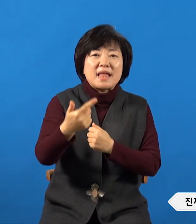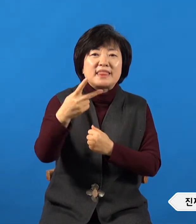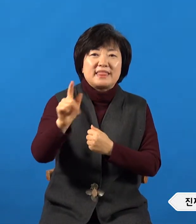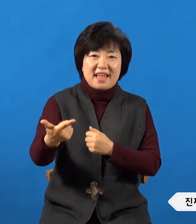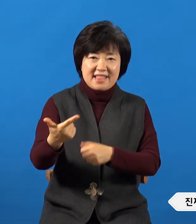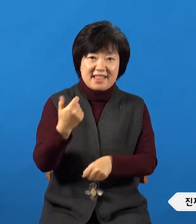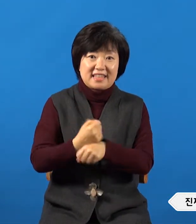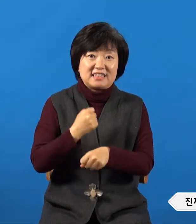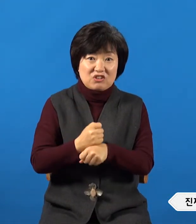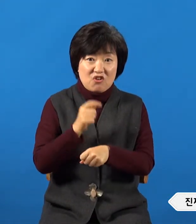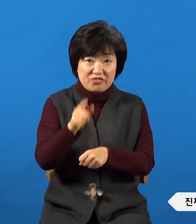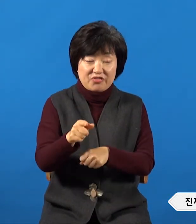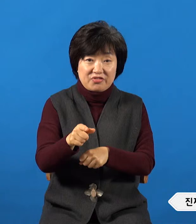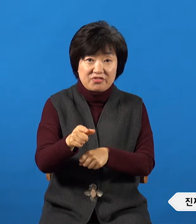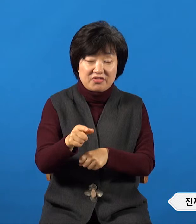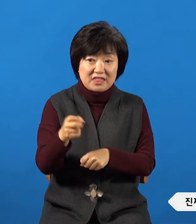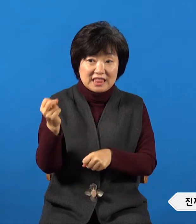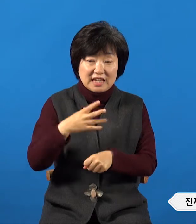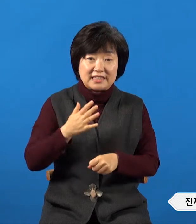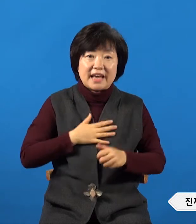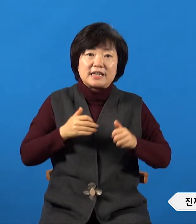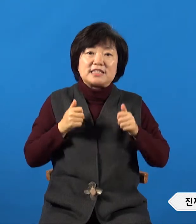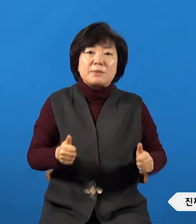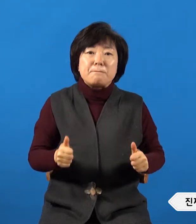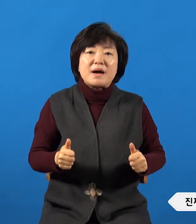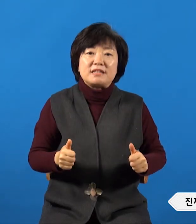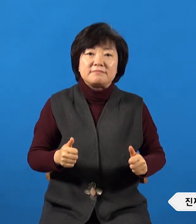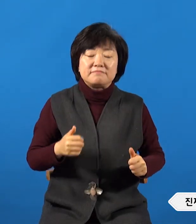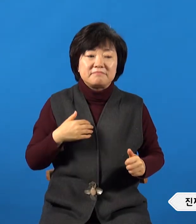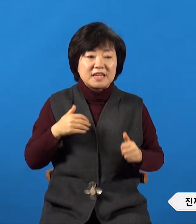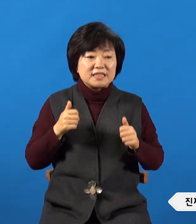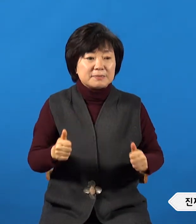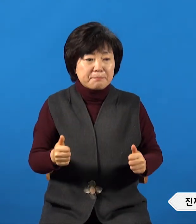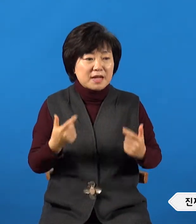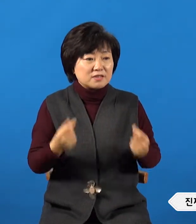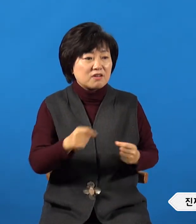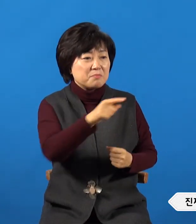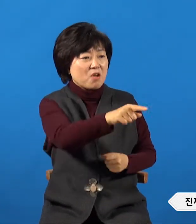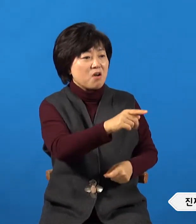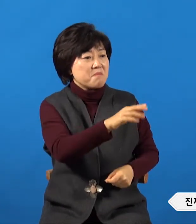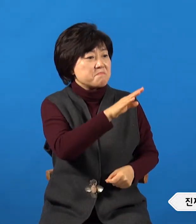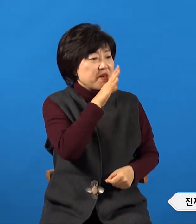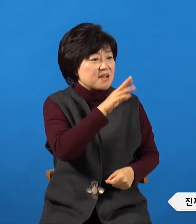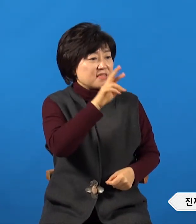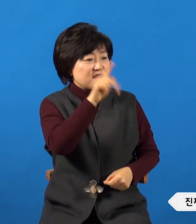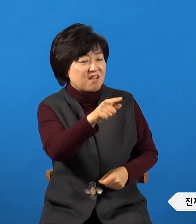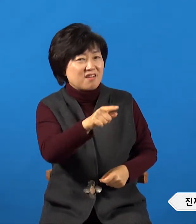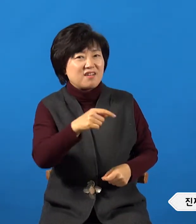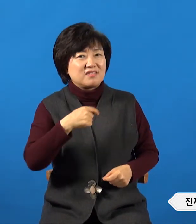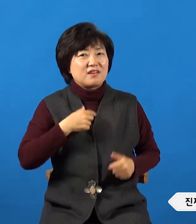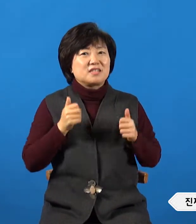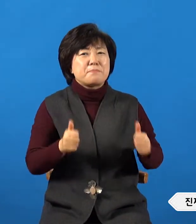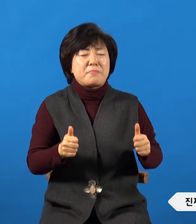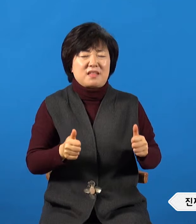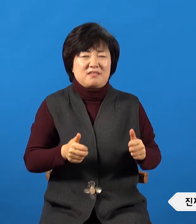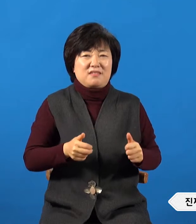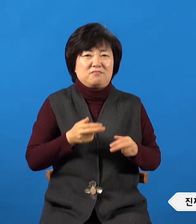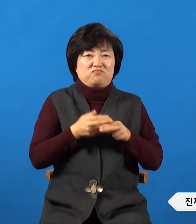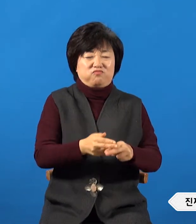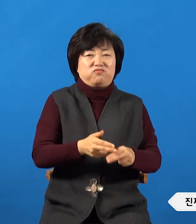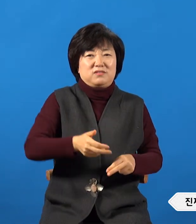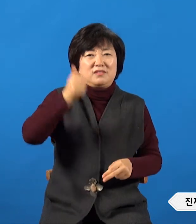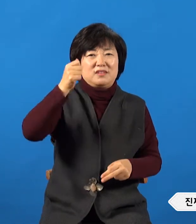것, 다시 말하면 마치 심판자가 판결을 하는 것과 같은 내용을